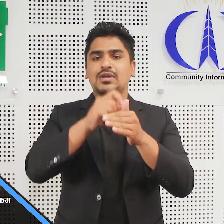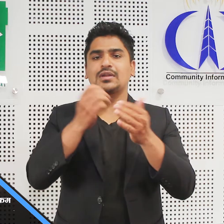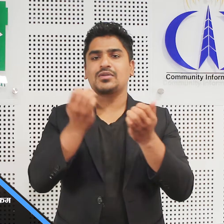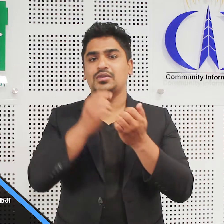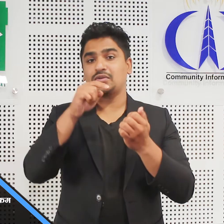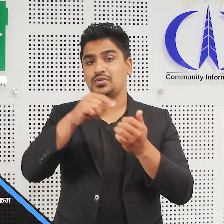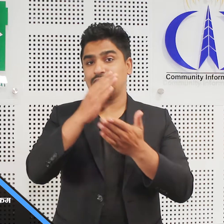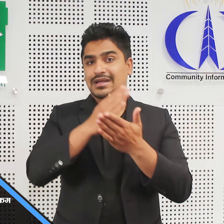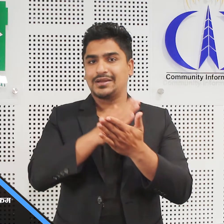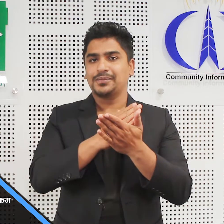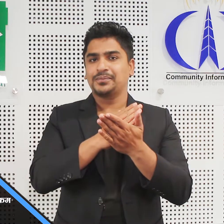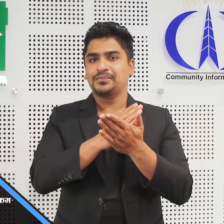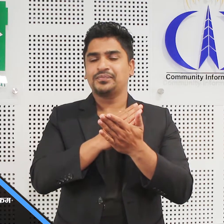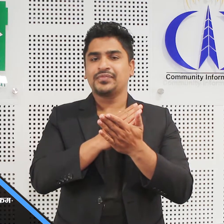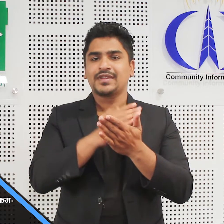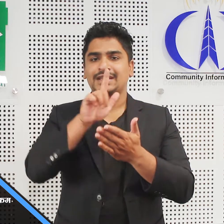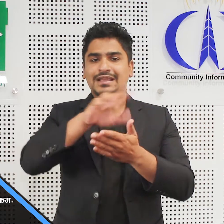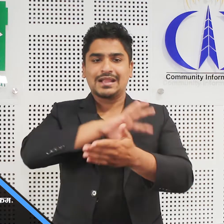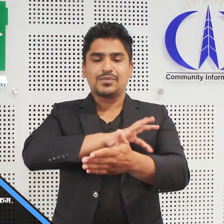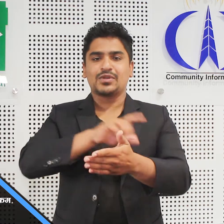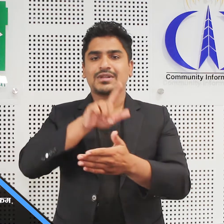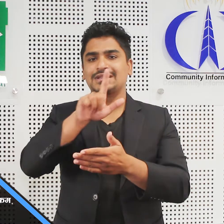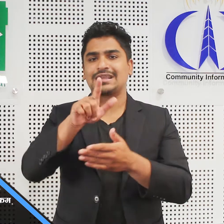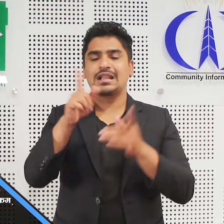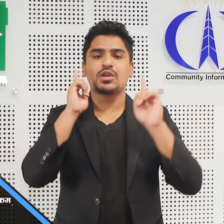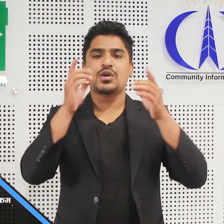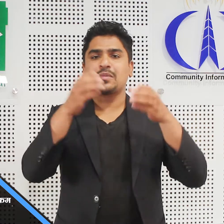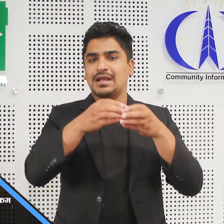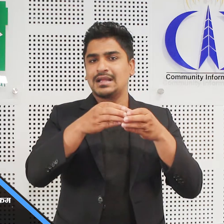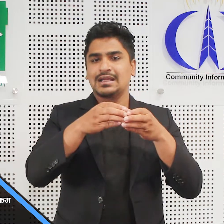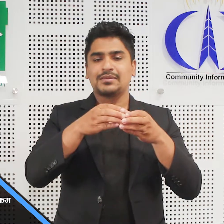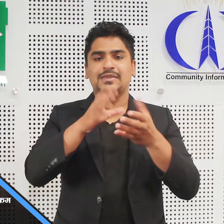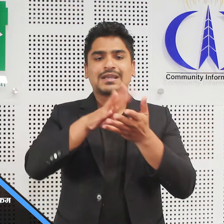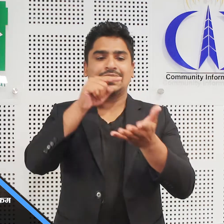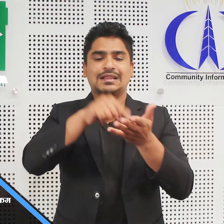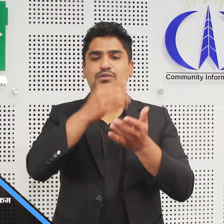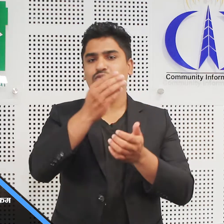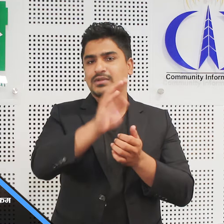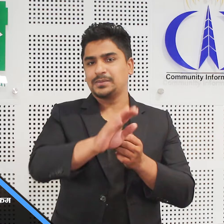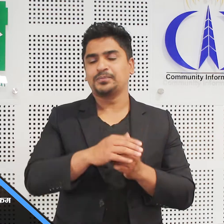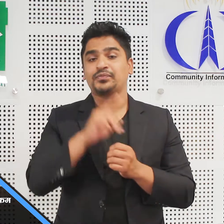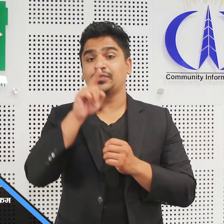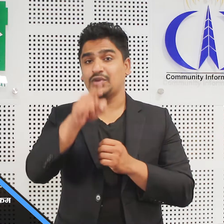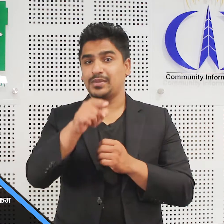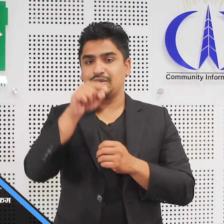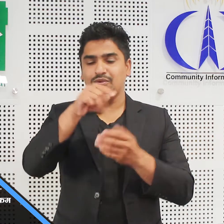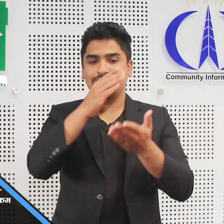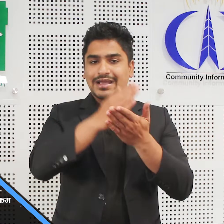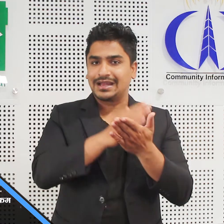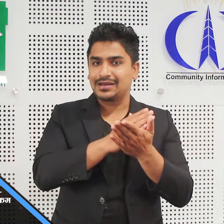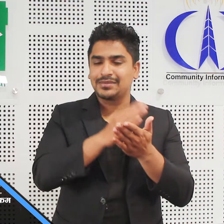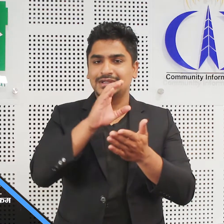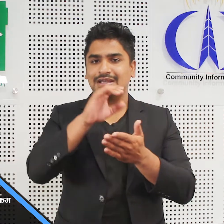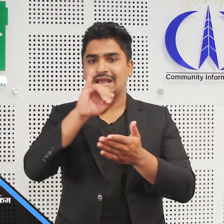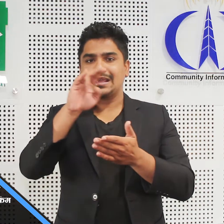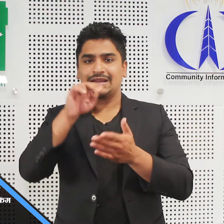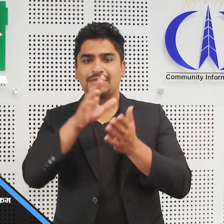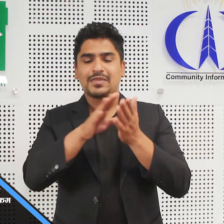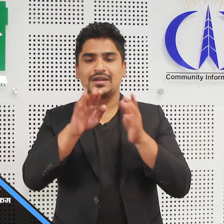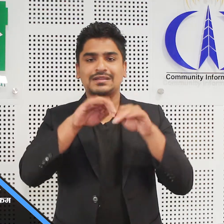यो कार्यक्रम 7 प्रदेशका 7 नगरपालिकामा केन्द्रित हुनेछ। तपाईँ यो कार्यक्रम सिआइएन मार्फत सामुदायिक